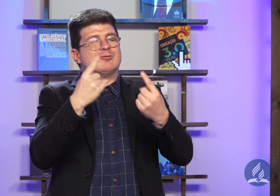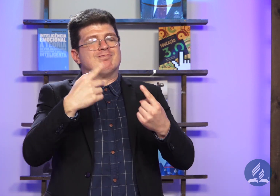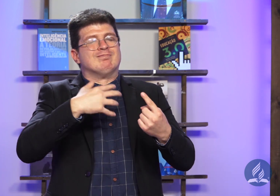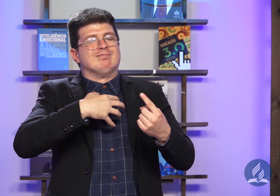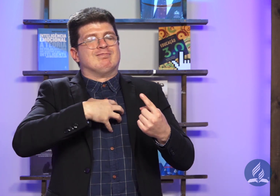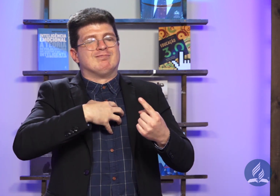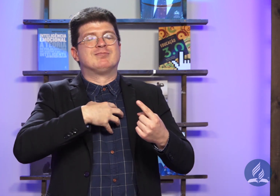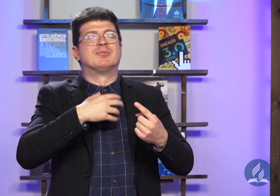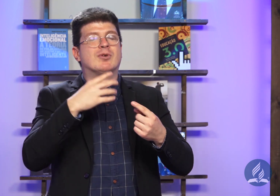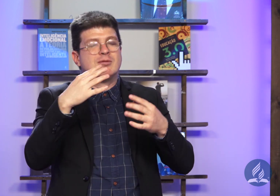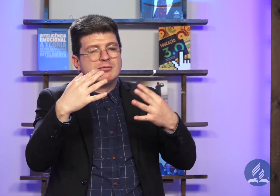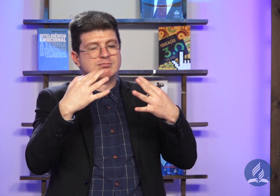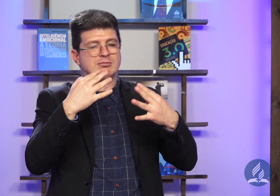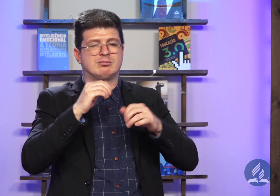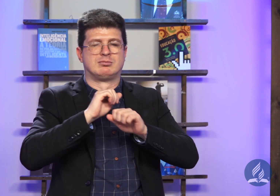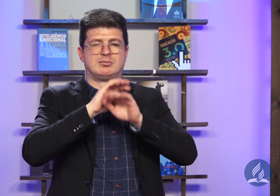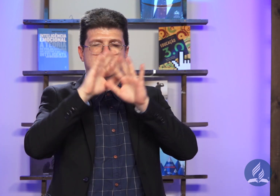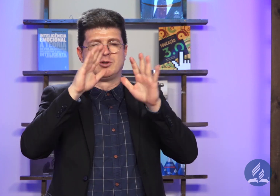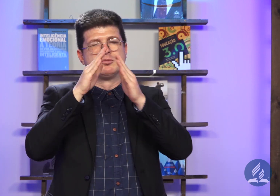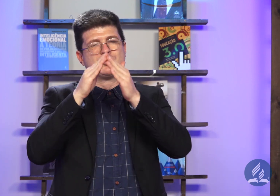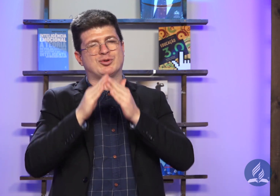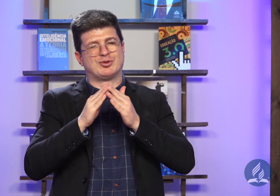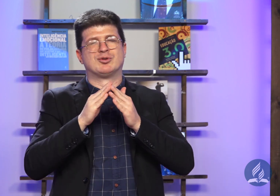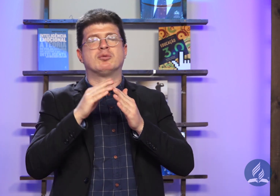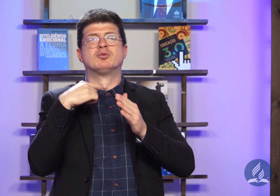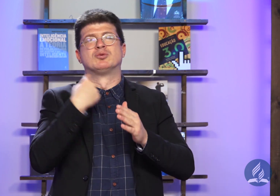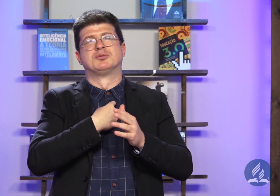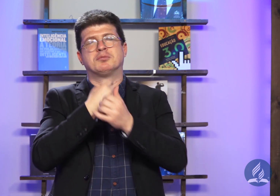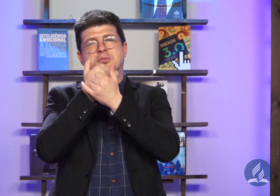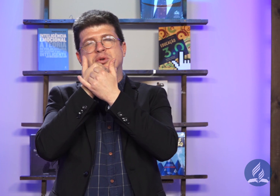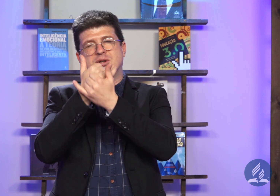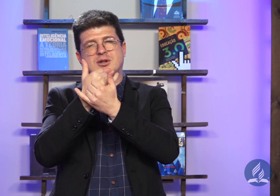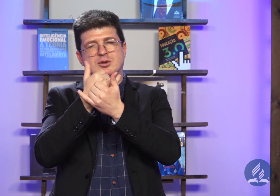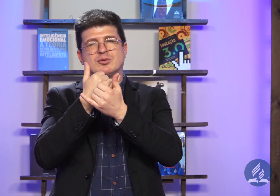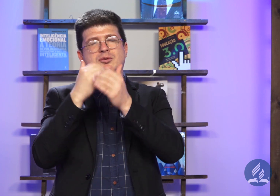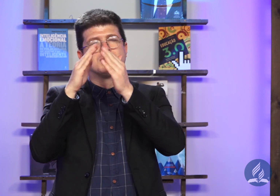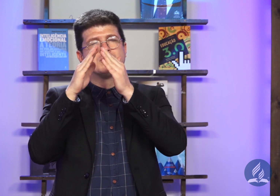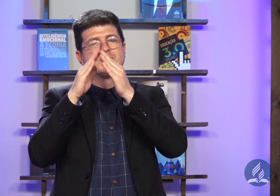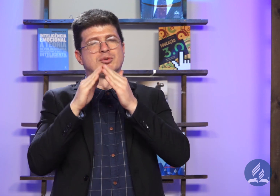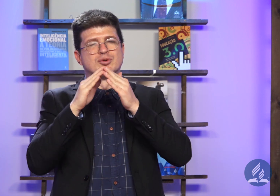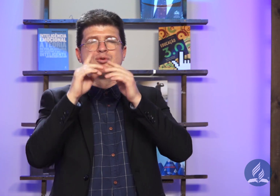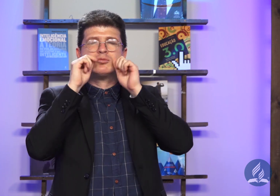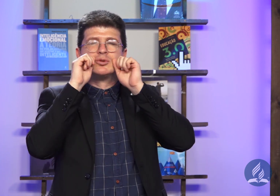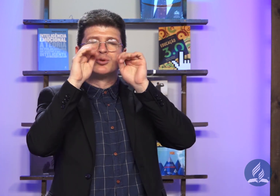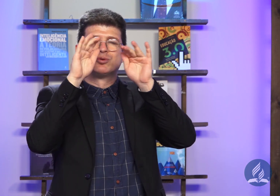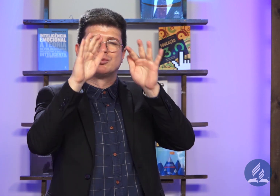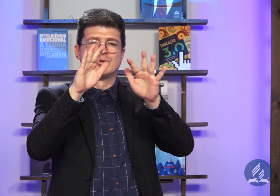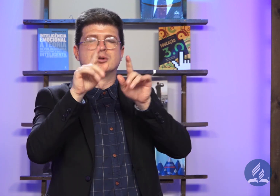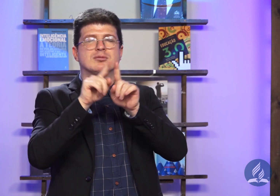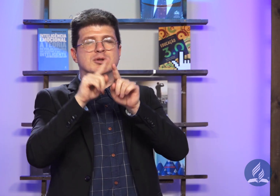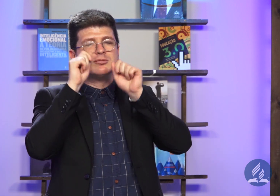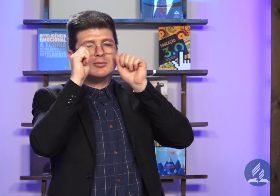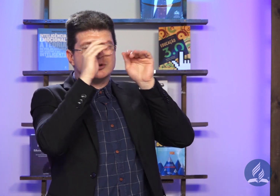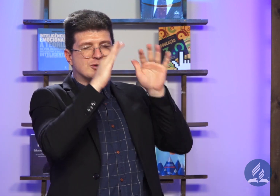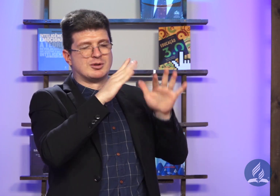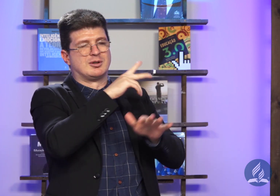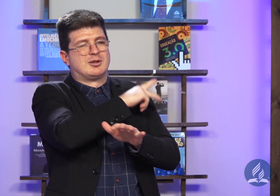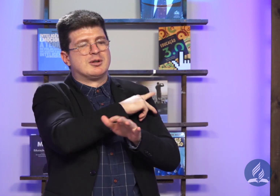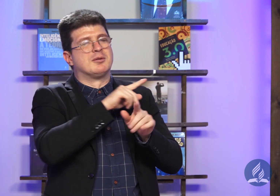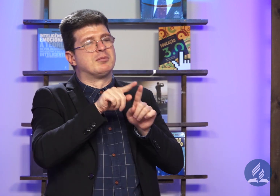possa abundar no coração deles, eles possam entender, claro, perdoa os nossos pecados. Pedimos a bênção de cada